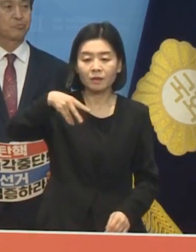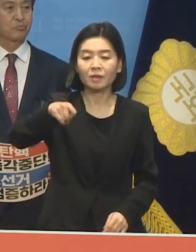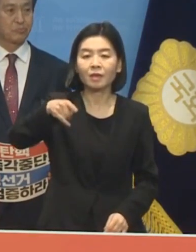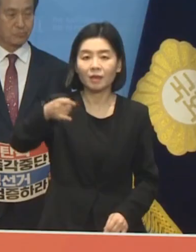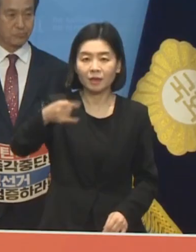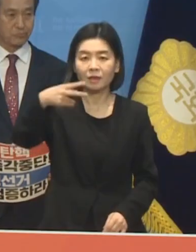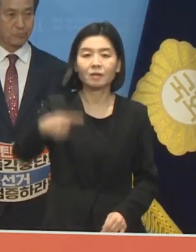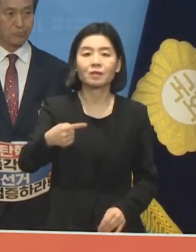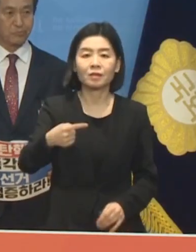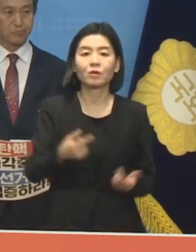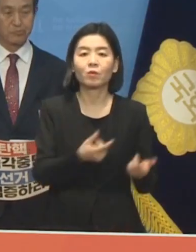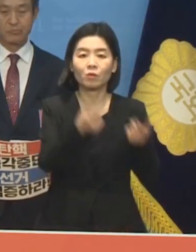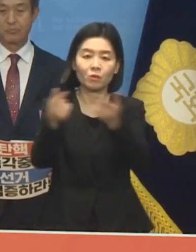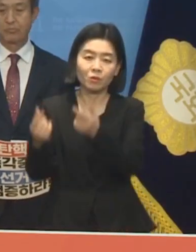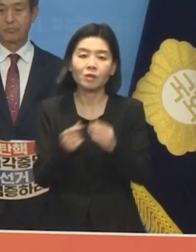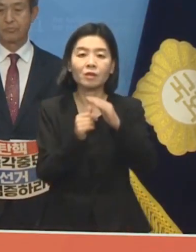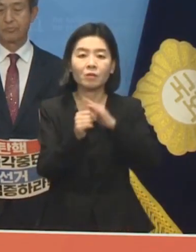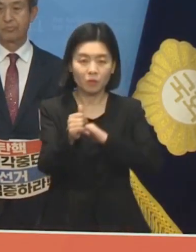대표 목사님이십니다.